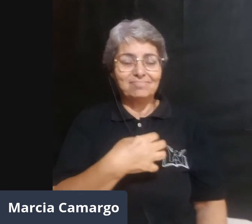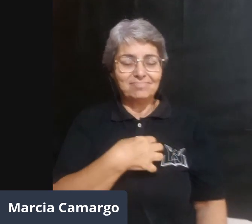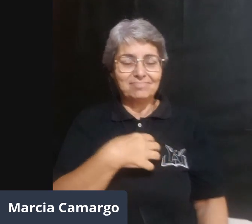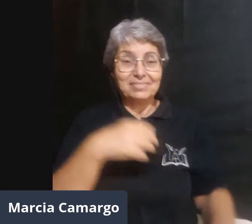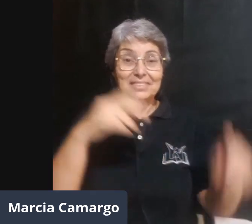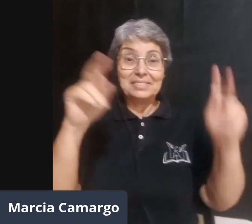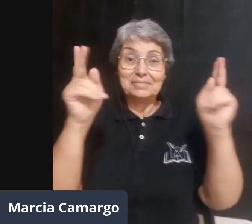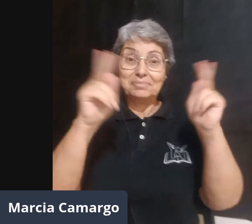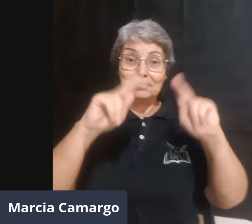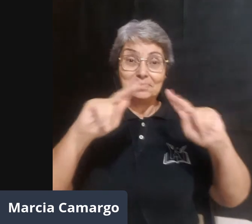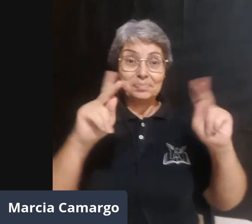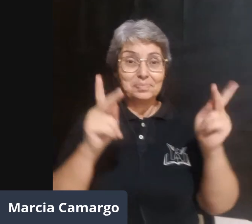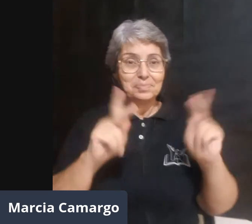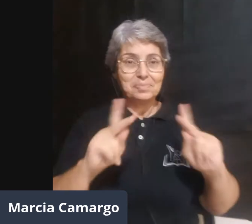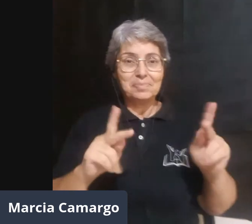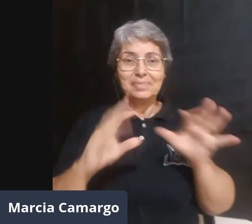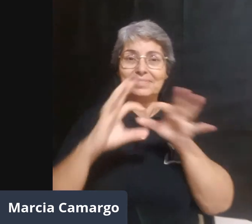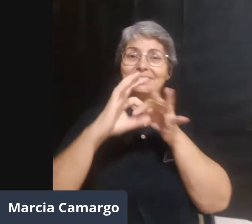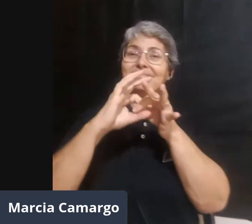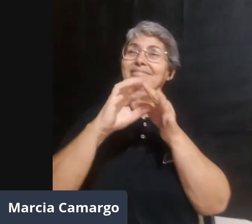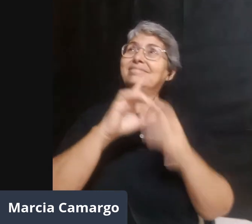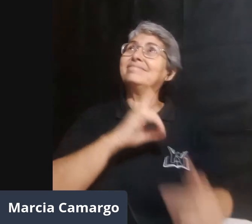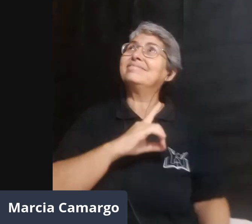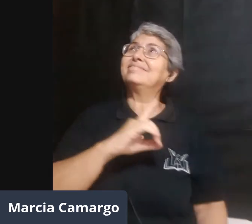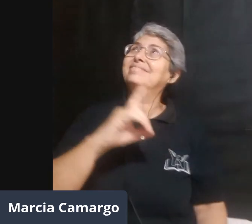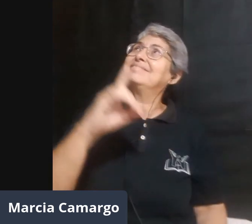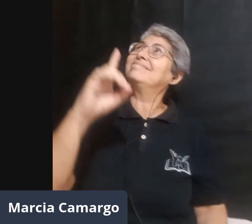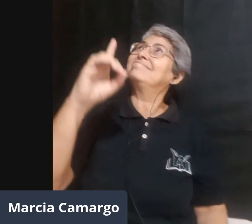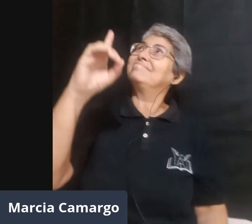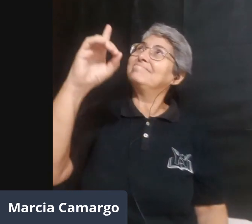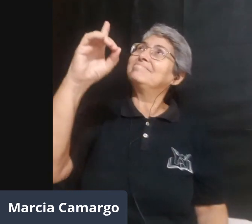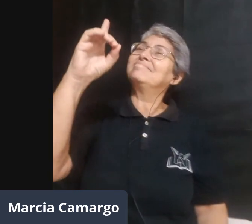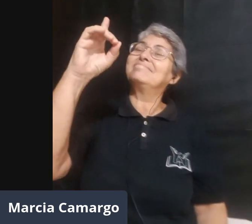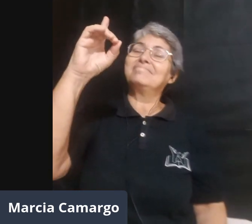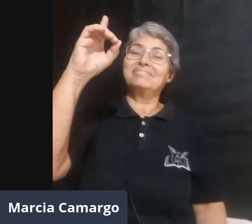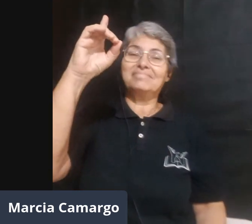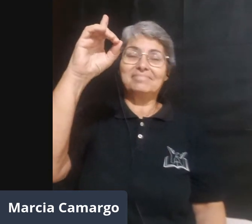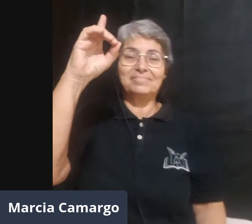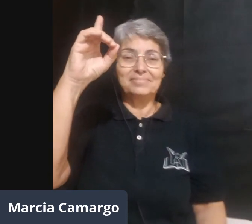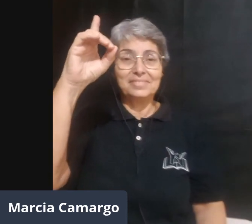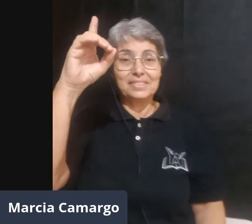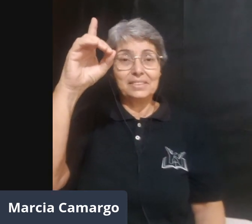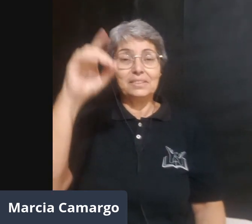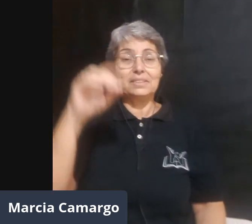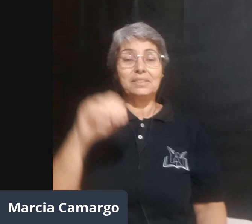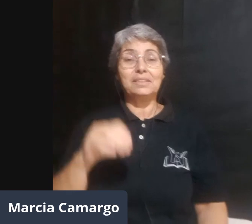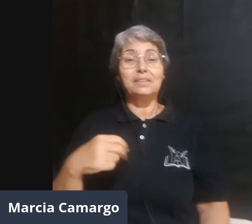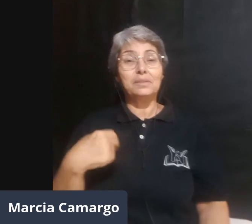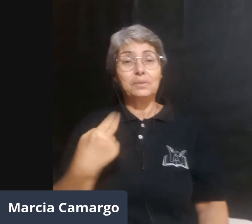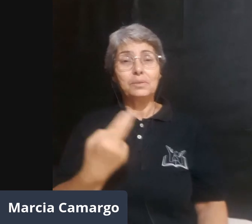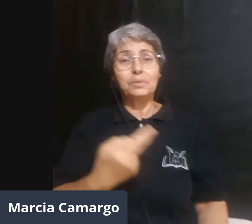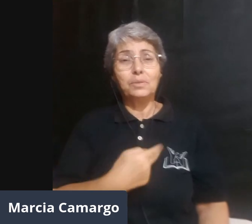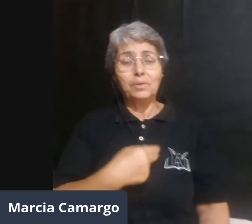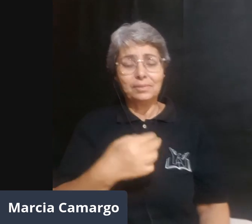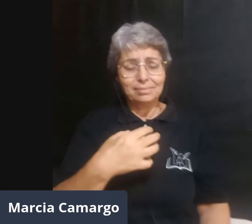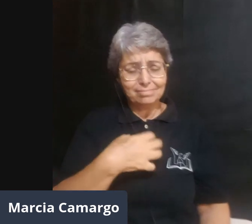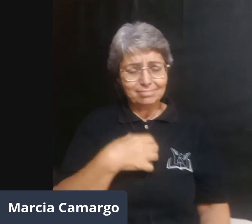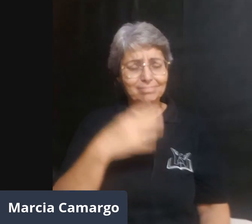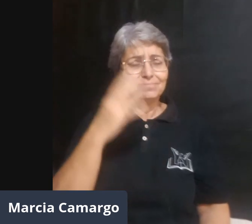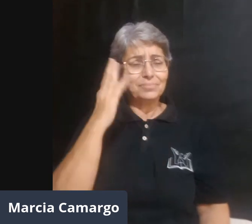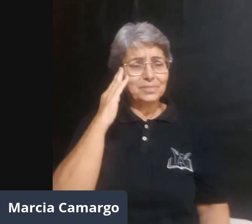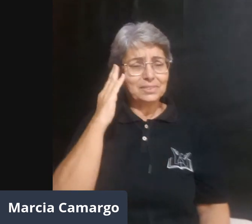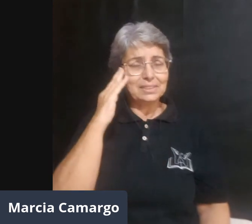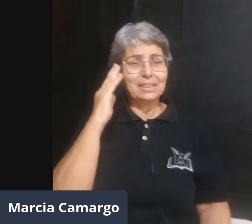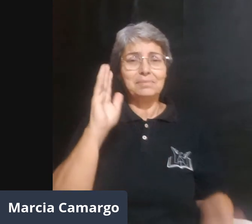com Deus por meio de nosso Senhor, por